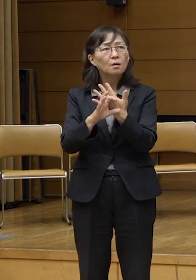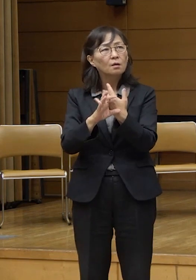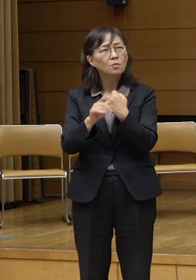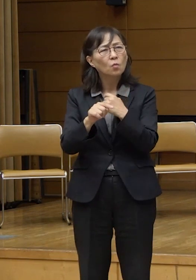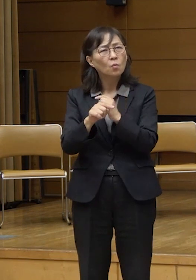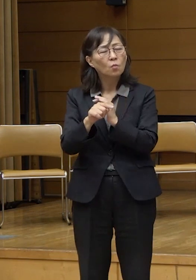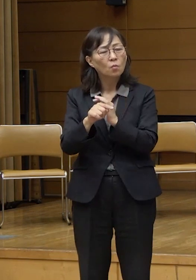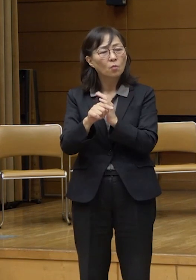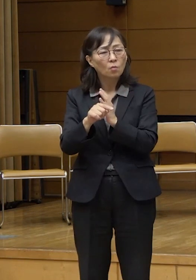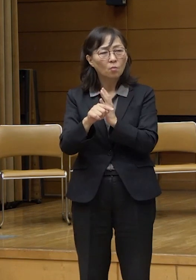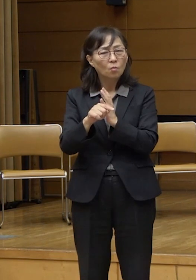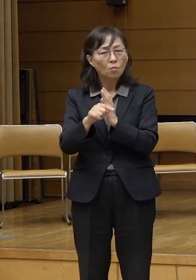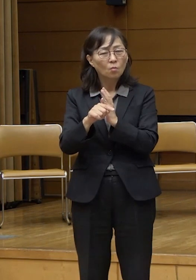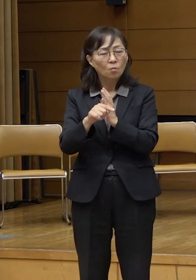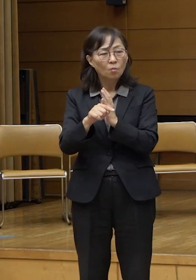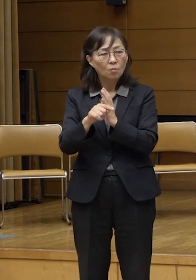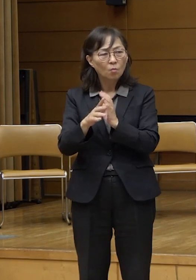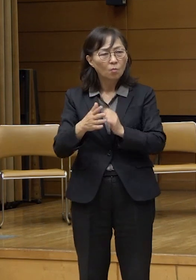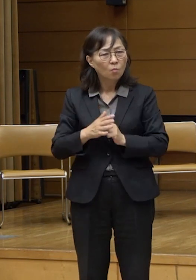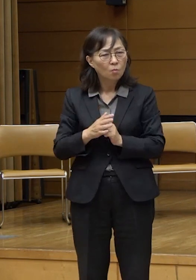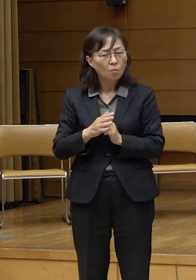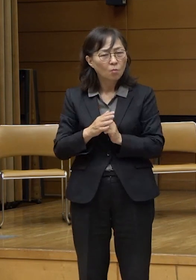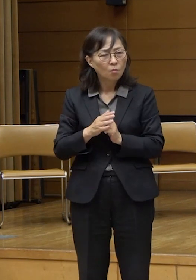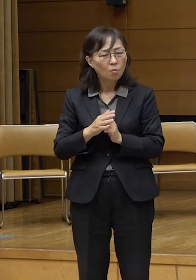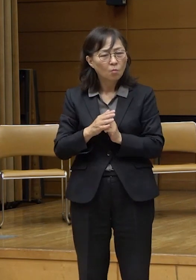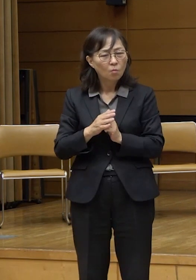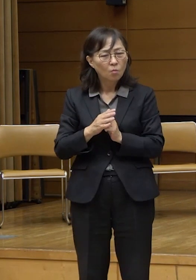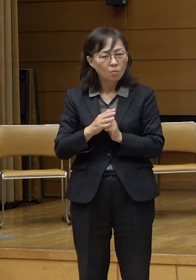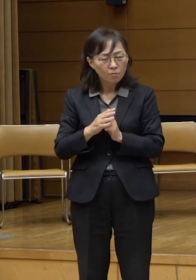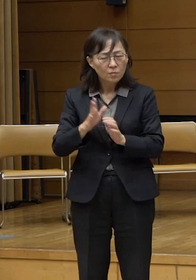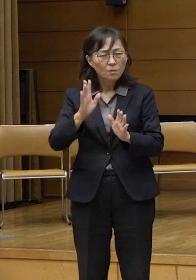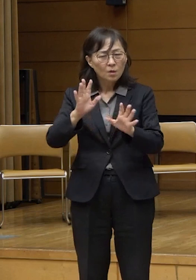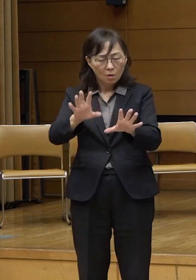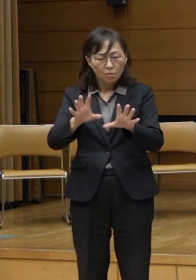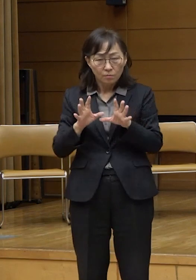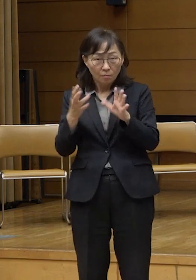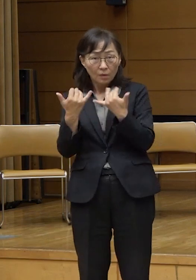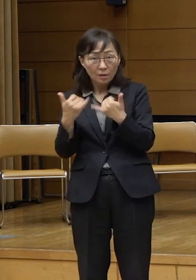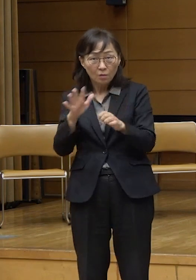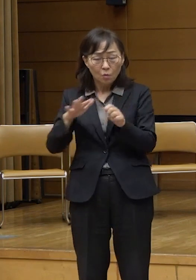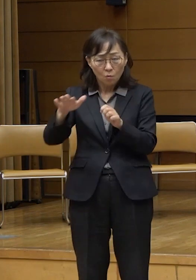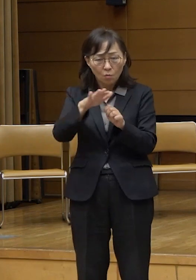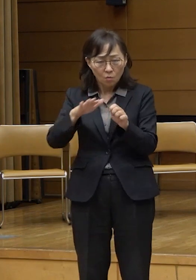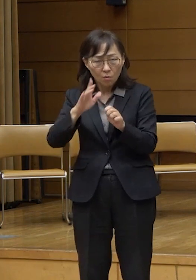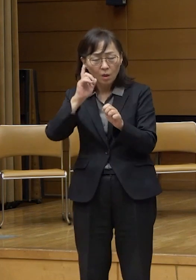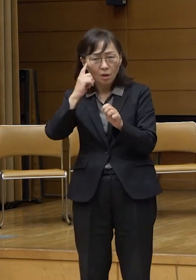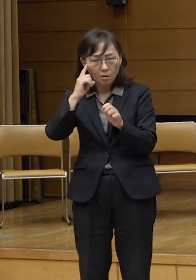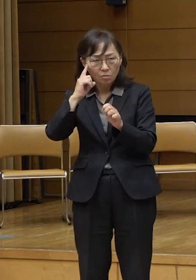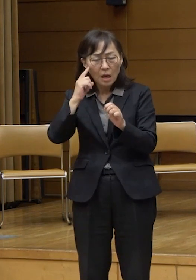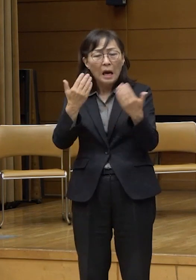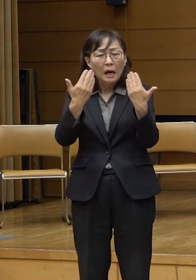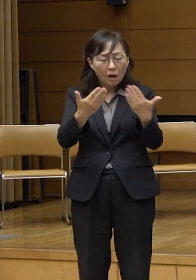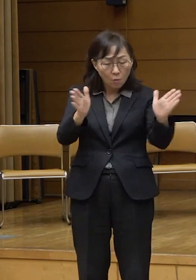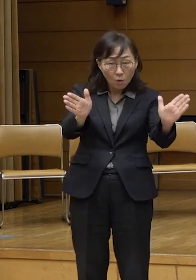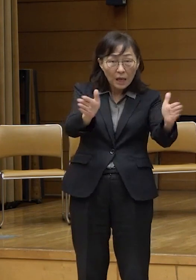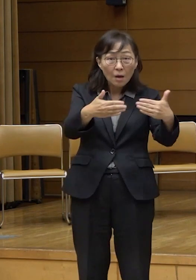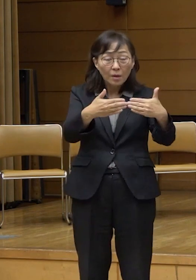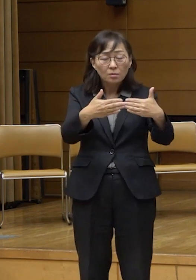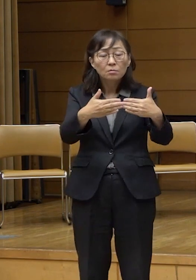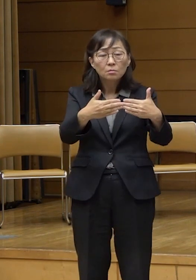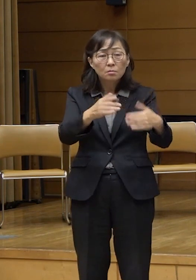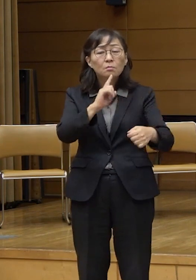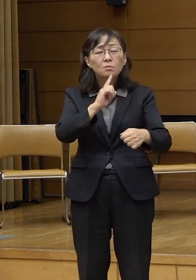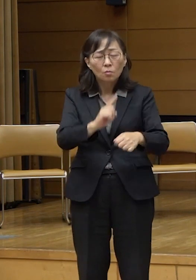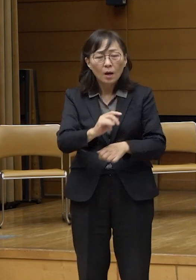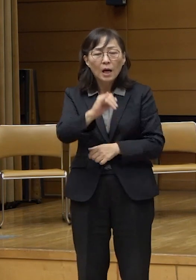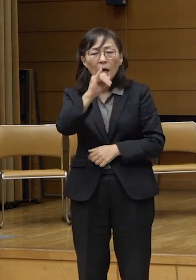そうですね、重症化率を考慮すると学校閉鎖の判断はインフルエンザと同様に続